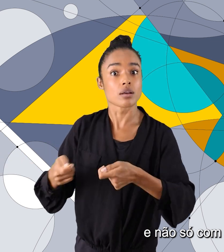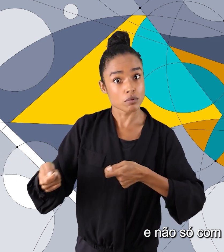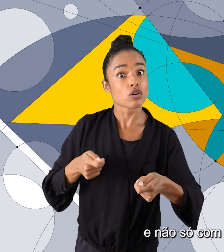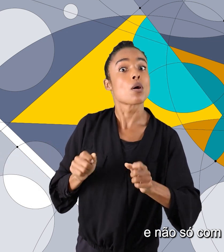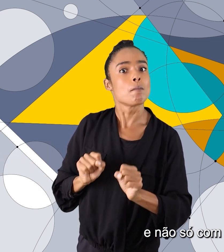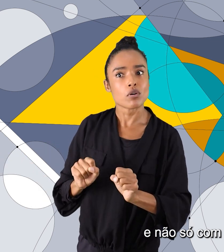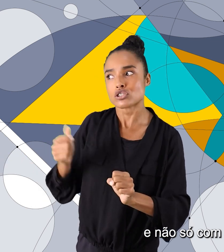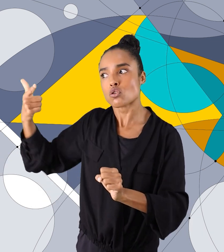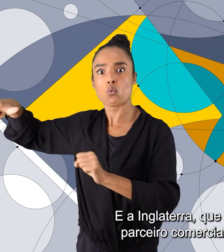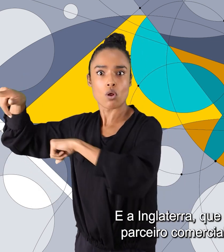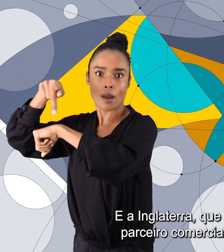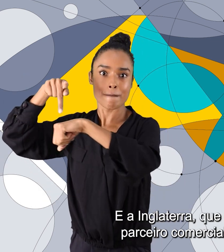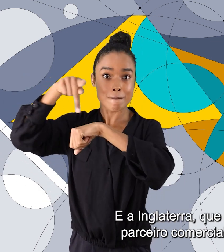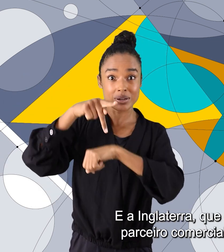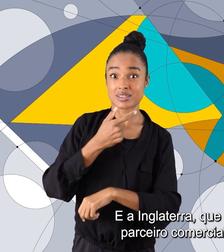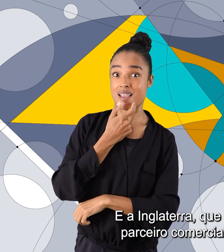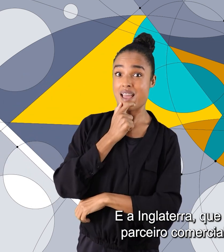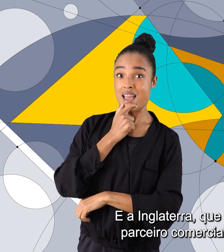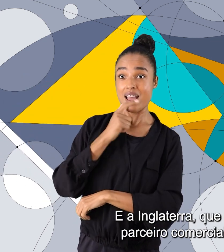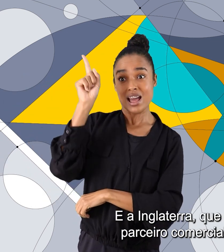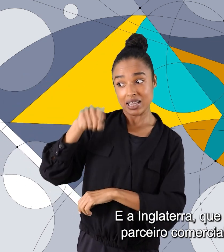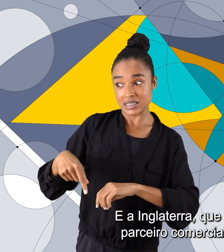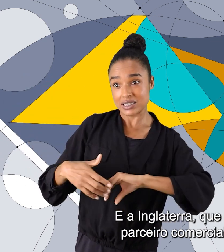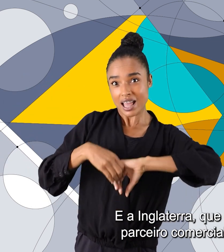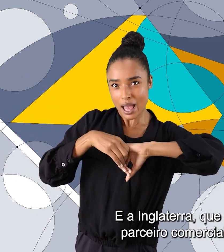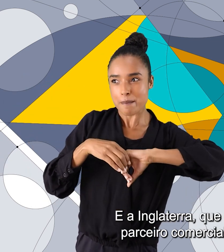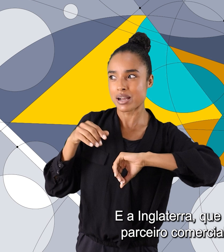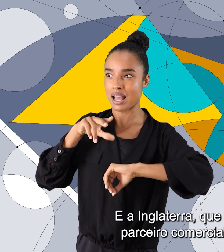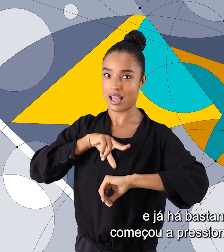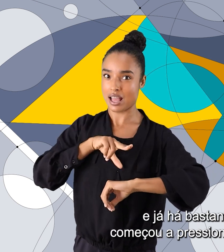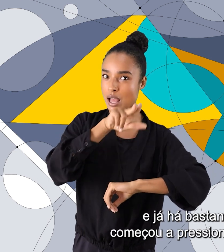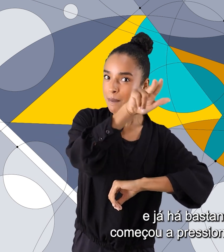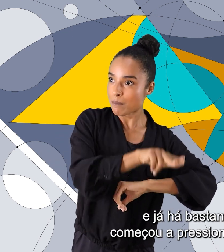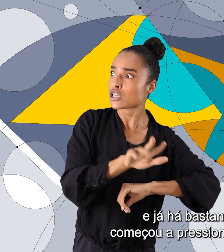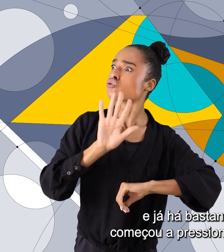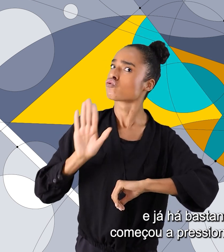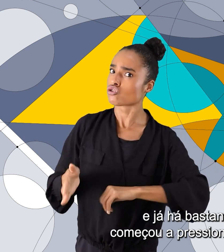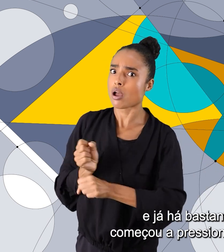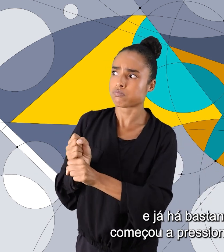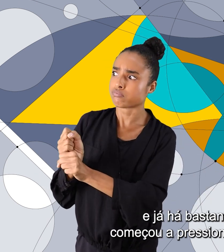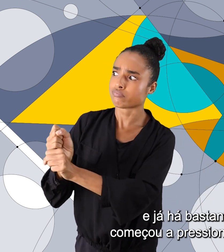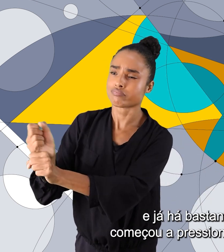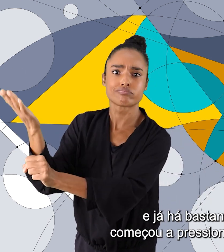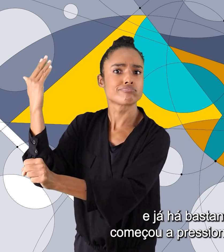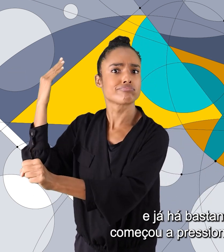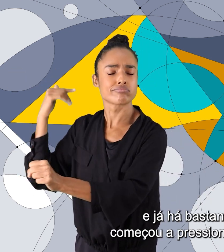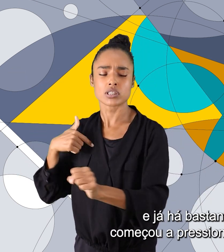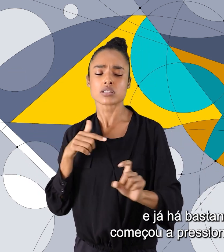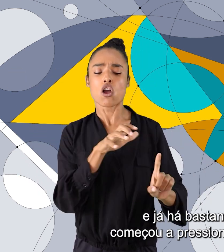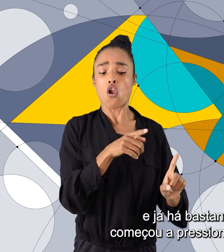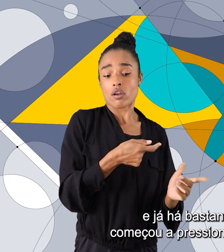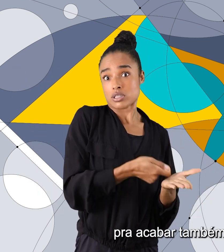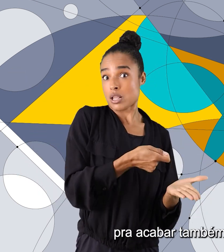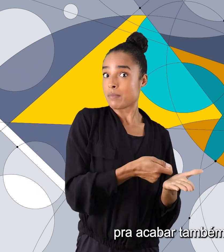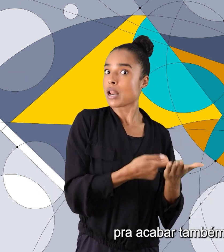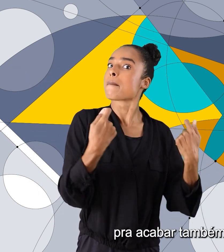só com Portugal. E a Inglaterra, que era o principal parceiro comercial de Portugal e já há bastante tempo, começou a pressionar o